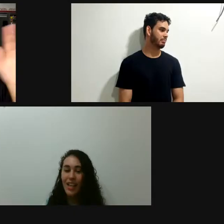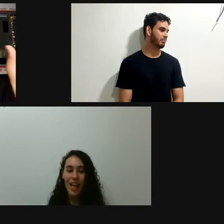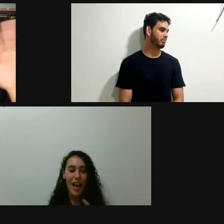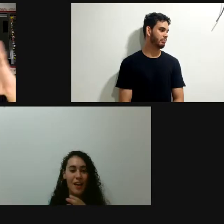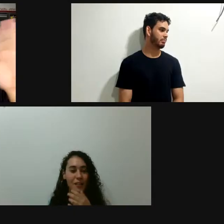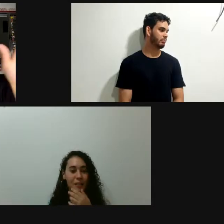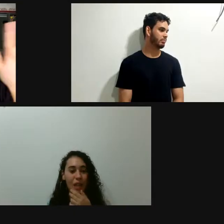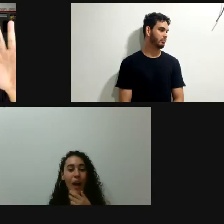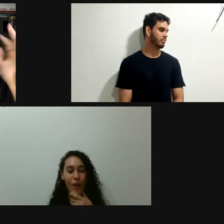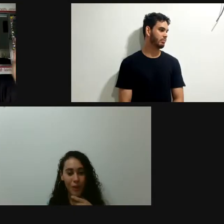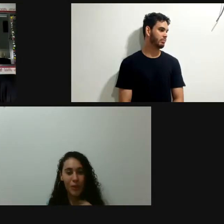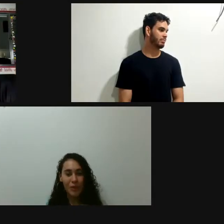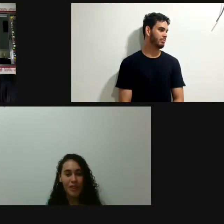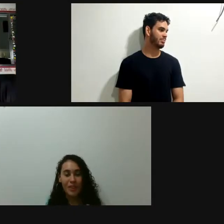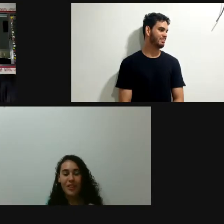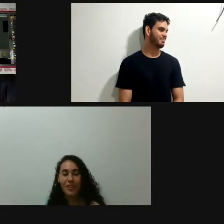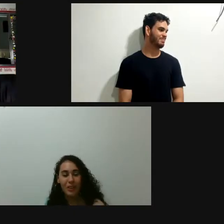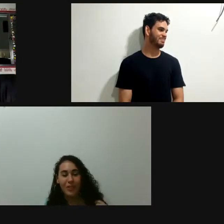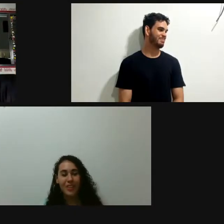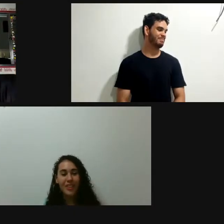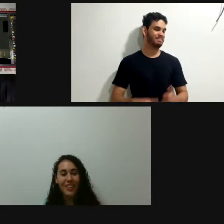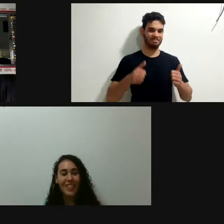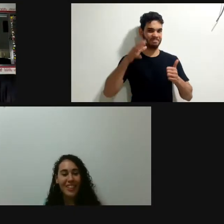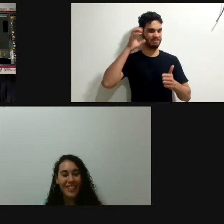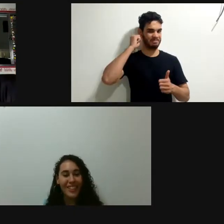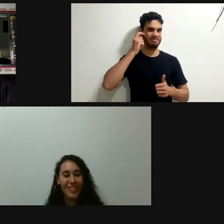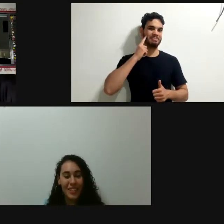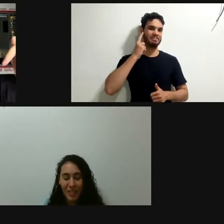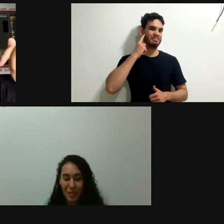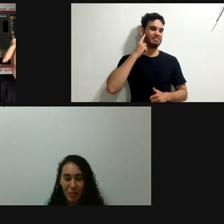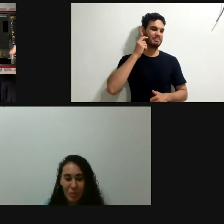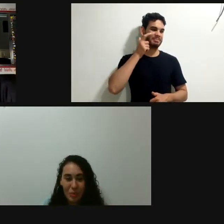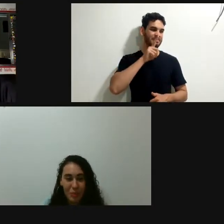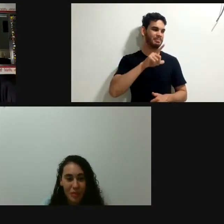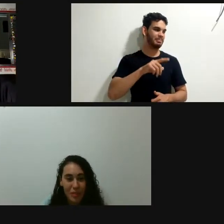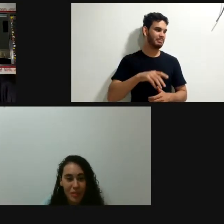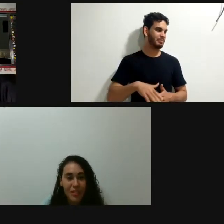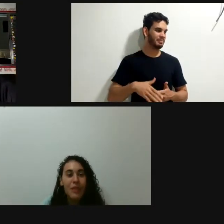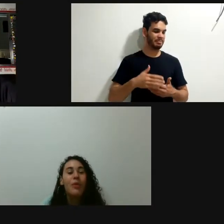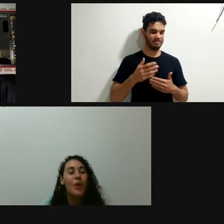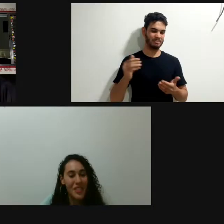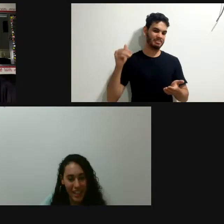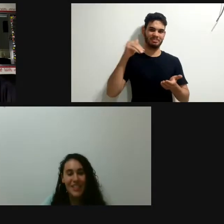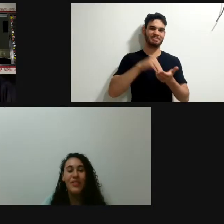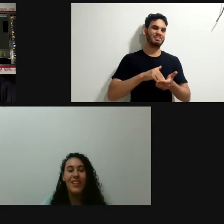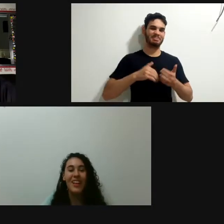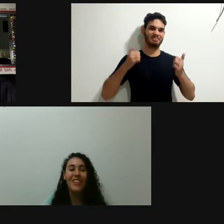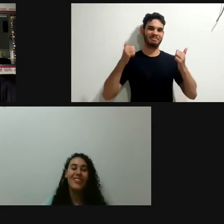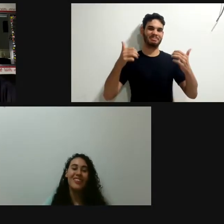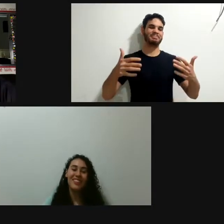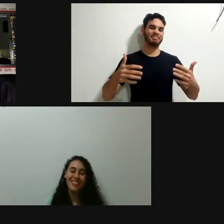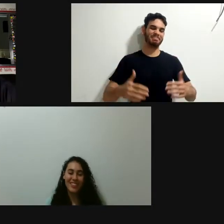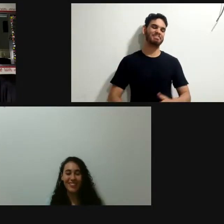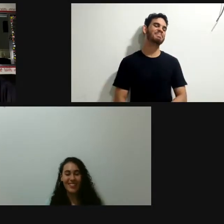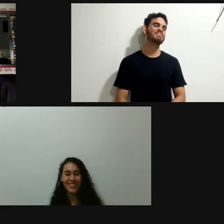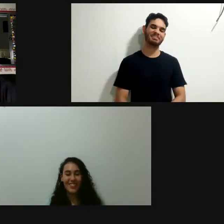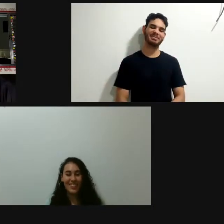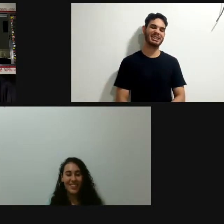Estão me ouvindo? Agora eu tô. Consideração final? Consideração final.